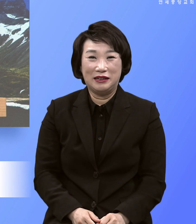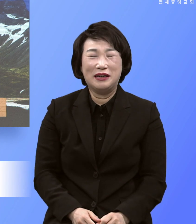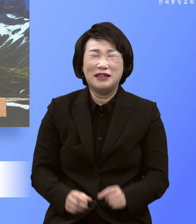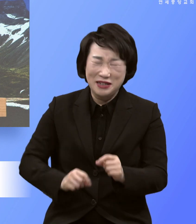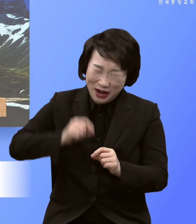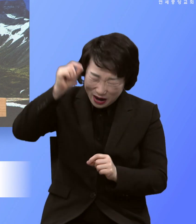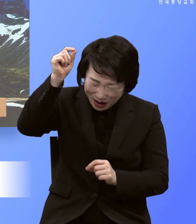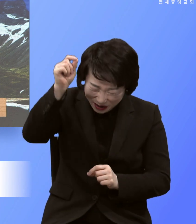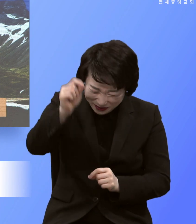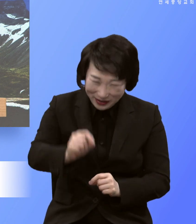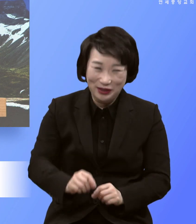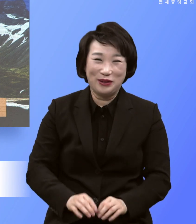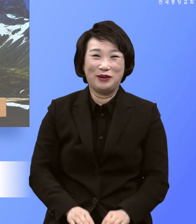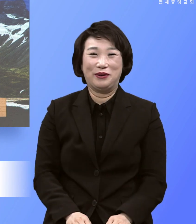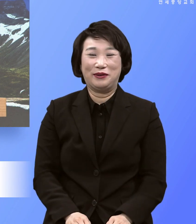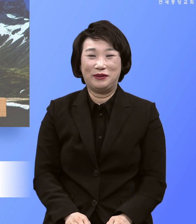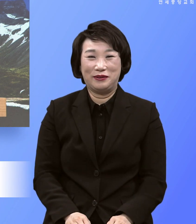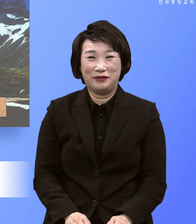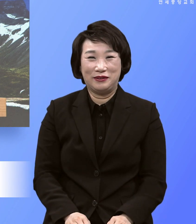영원토록